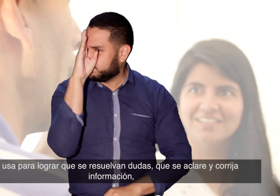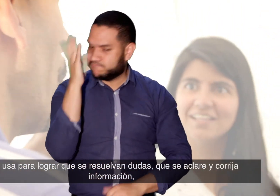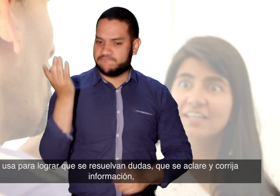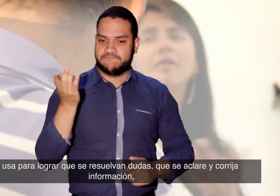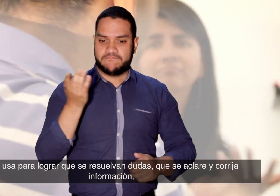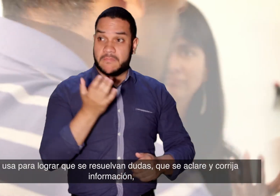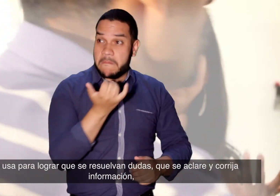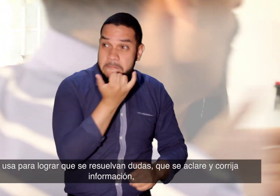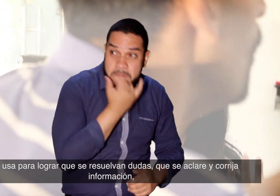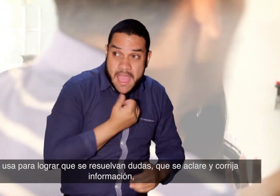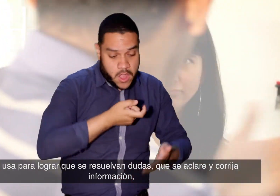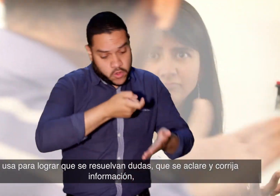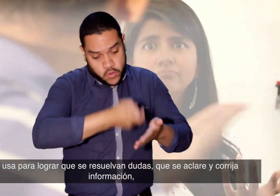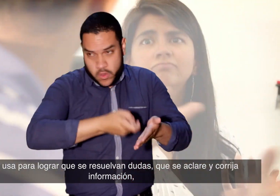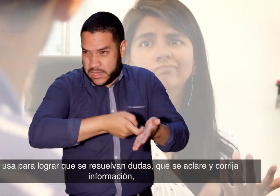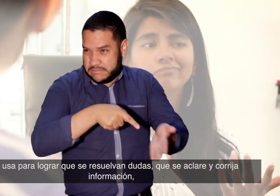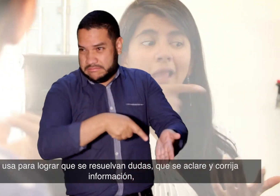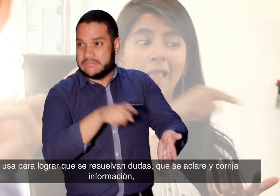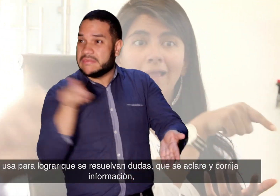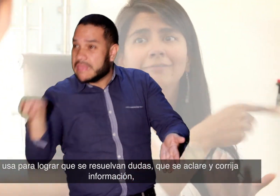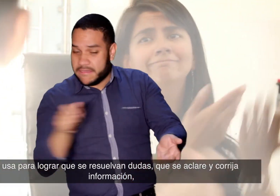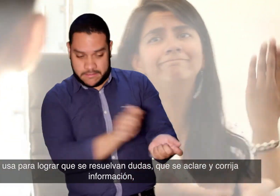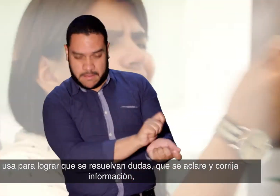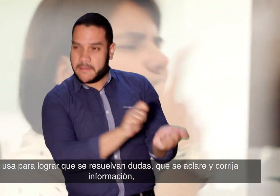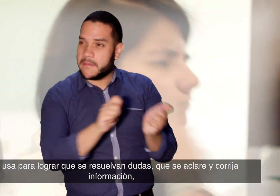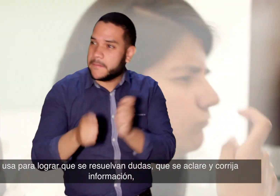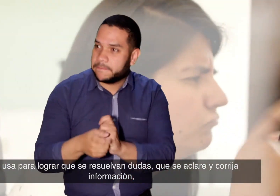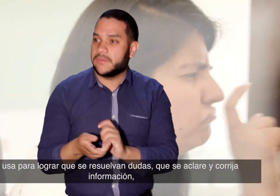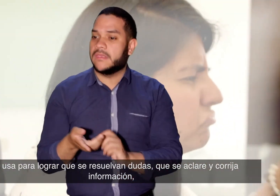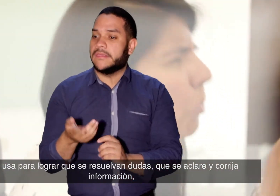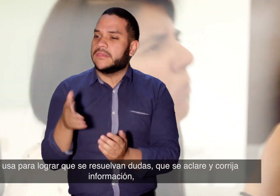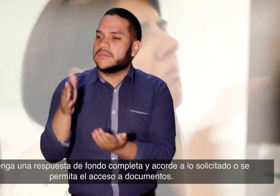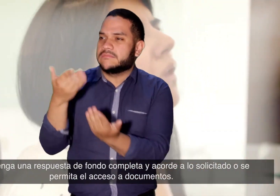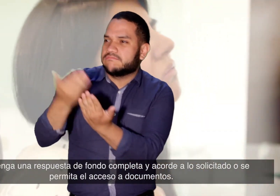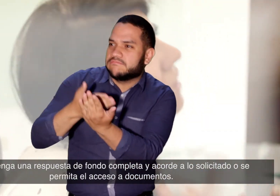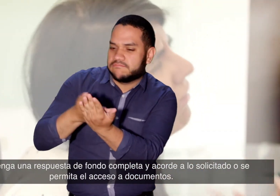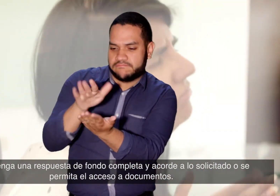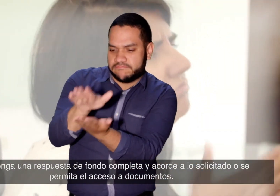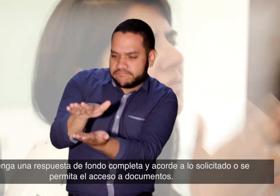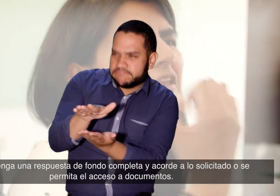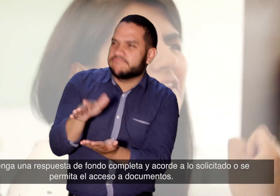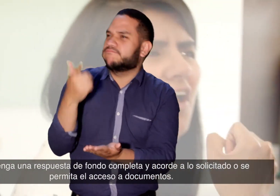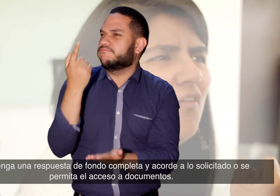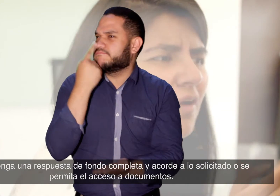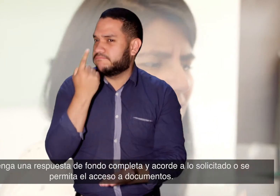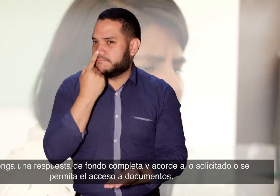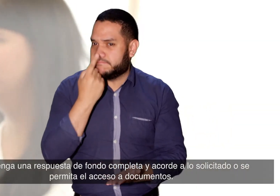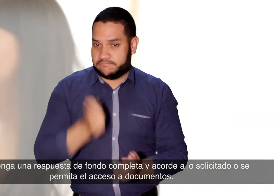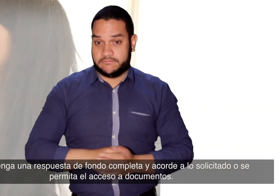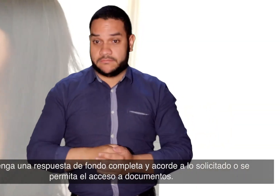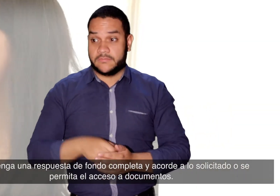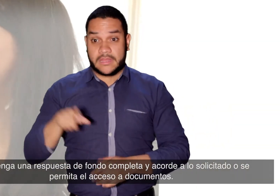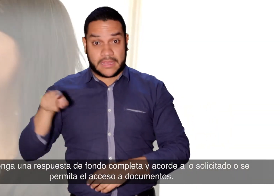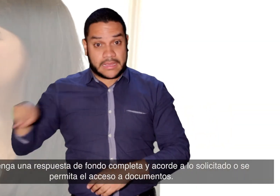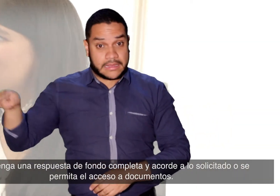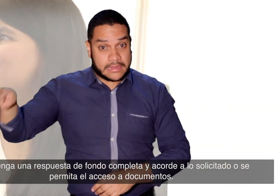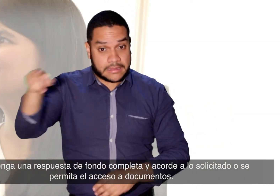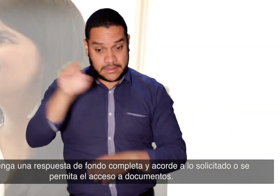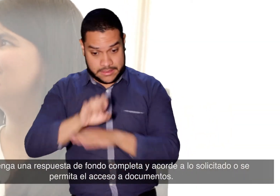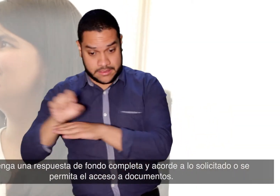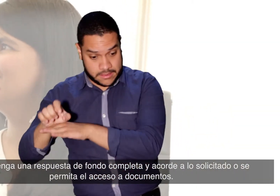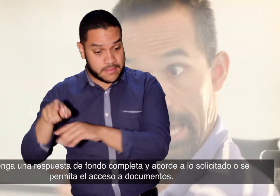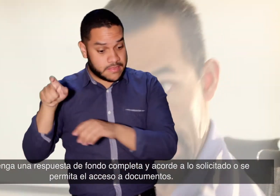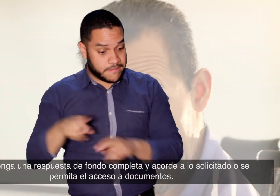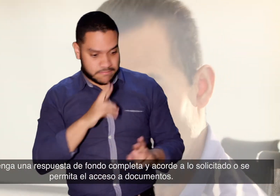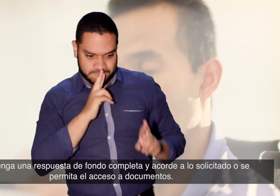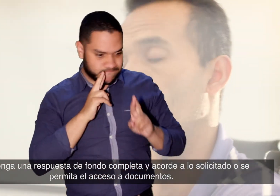que se resuelvan dudas, que se aclare y corrija información, se obtenga una respuesta de fondo completa acorde